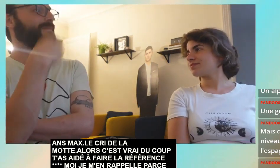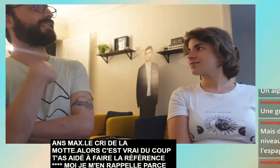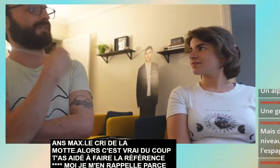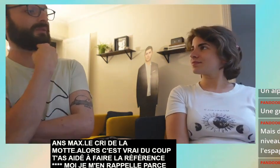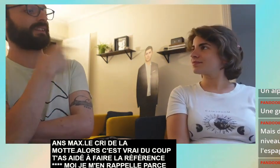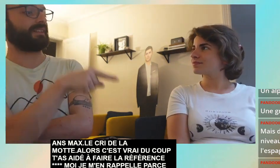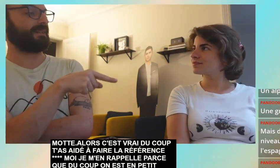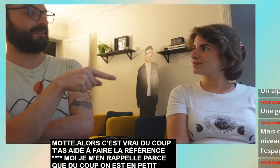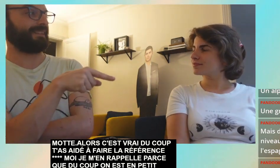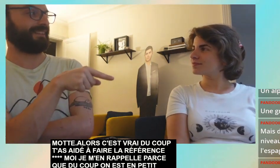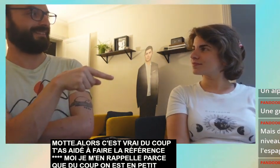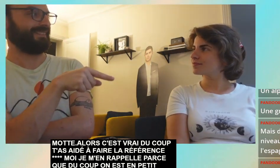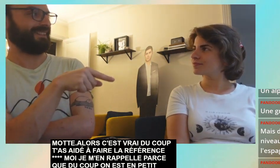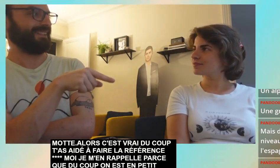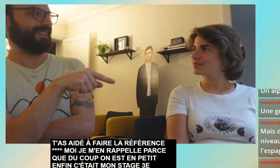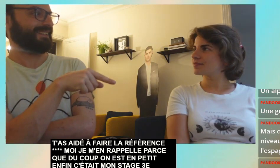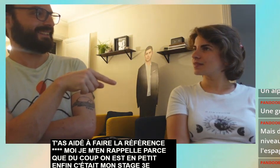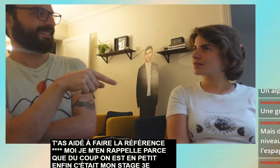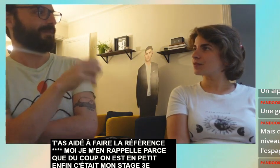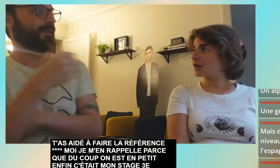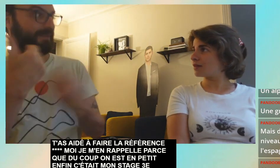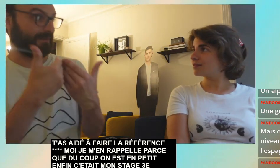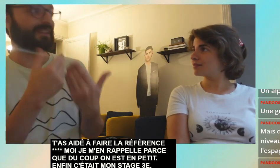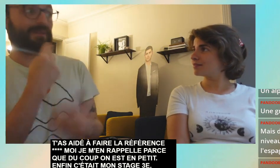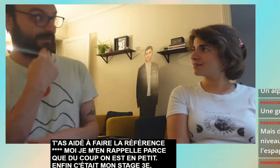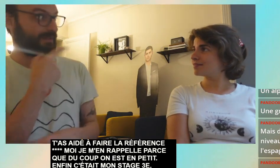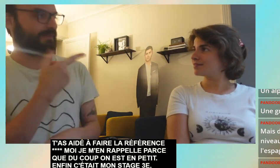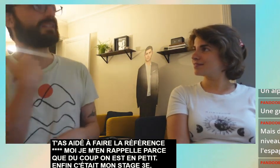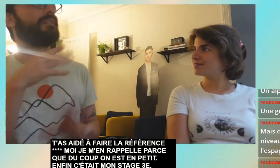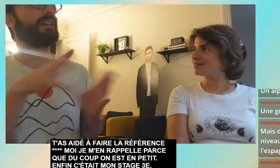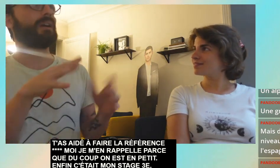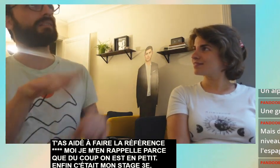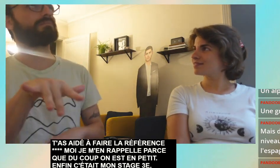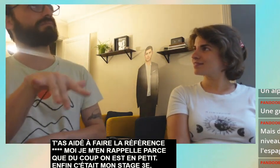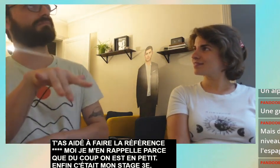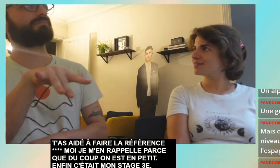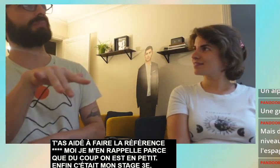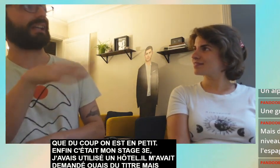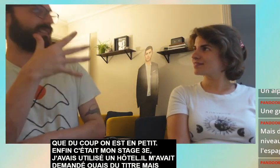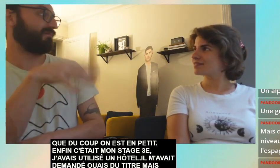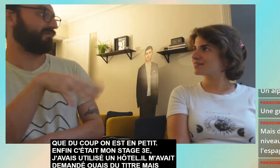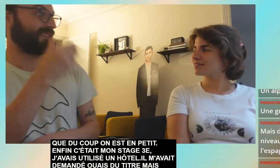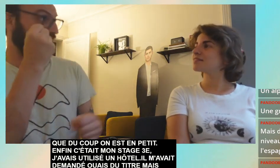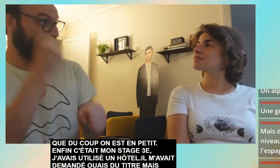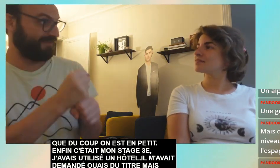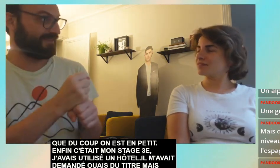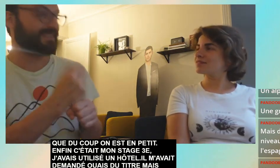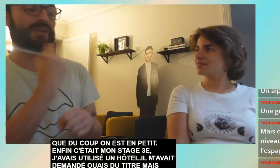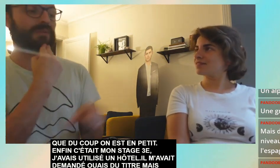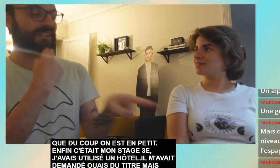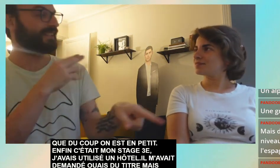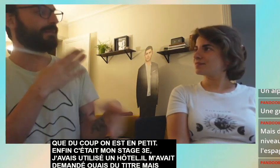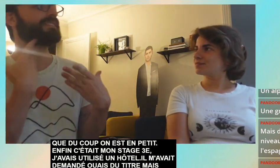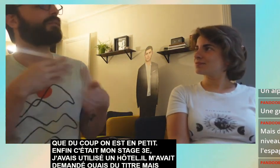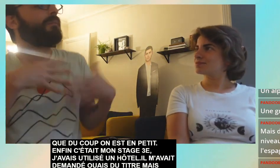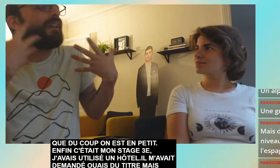j'avais utilisé un Minitel. On m'avait demandé d'utiliser, mais j'avais 15 ans. 15 ans. J'ai utilisé ça, mais c'était vraiment la